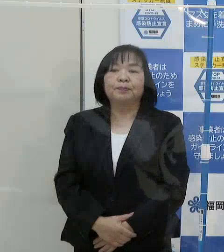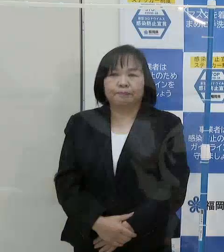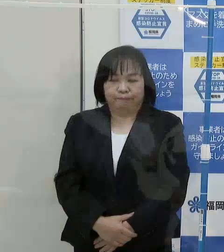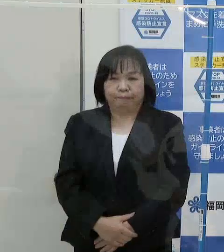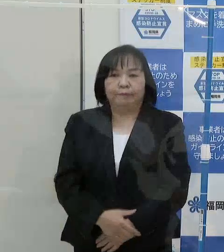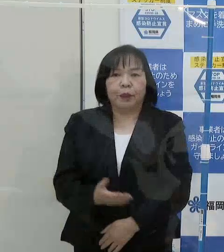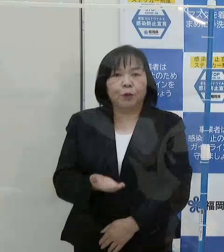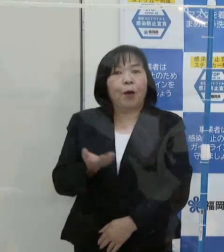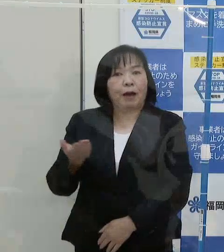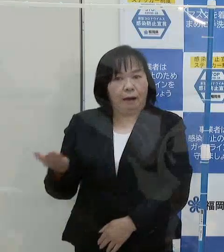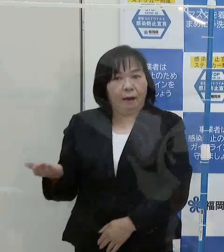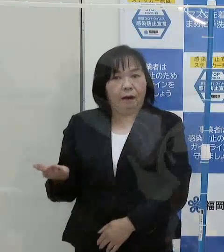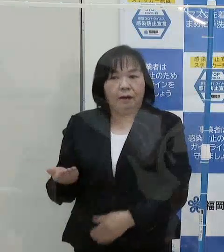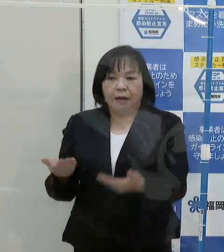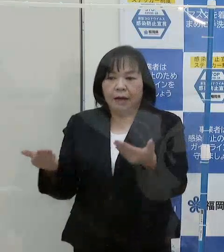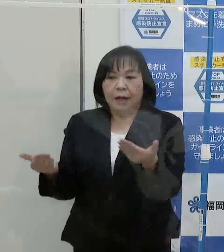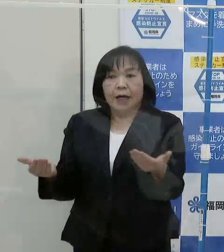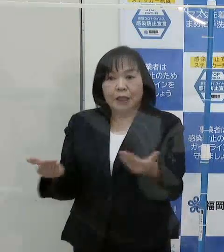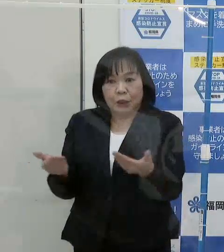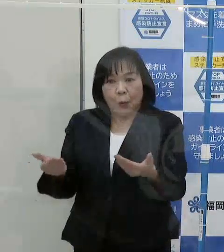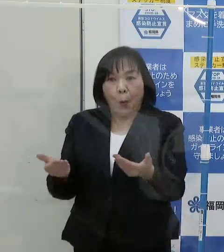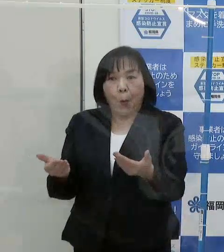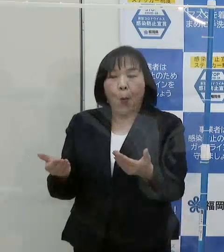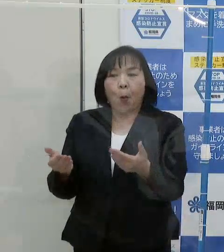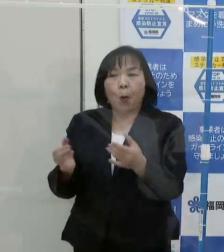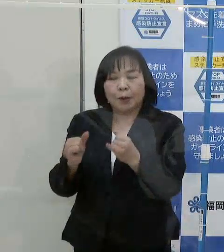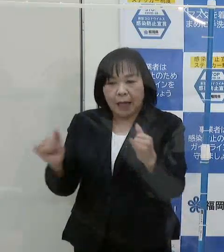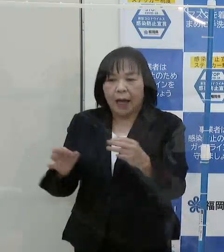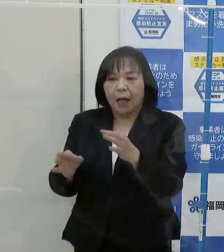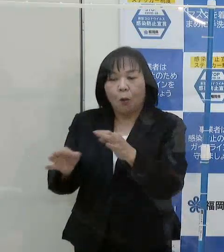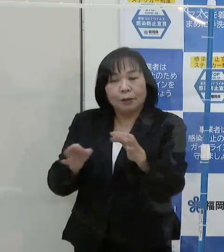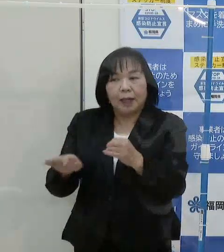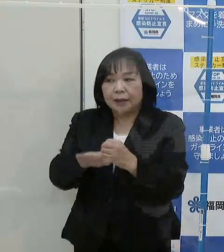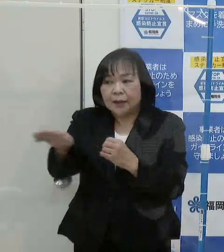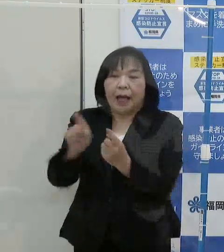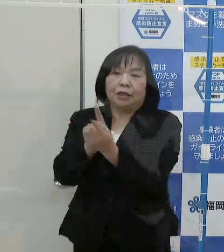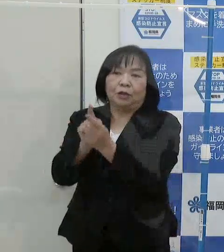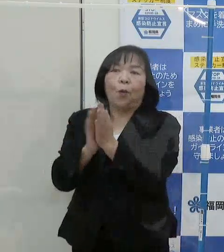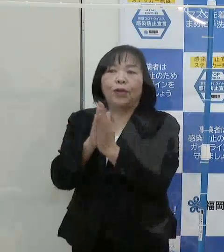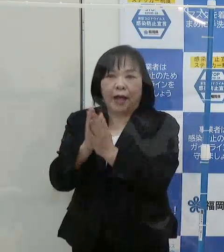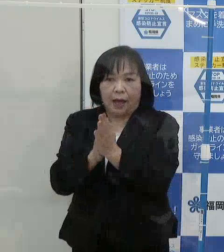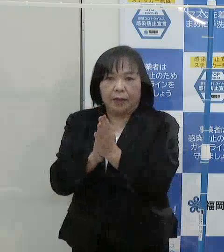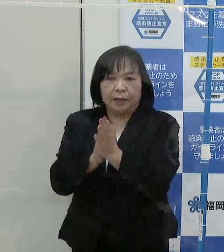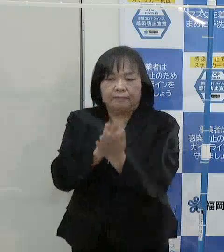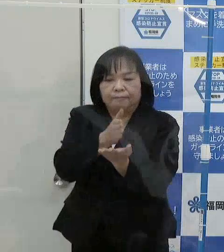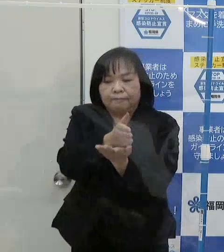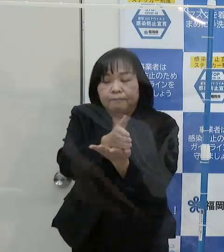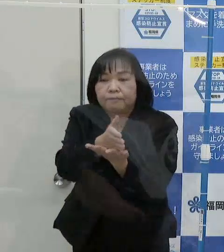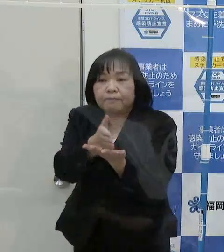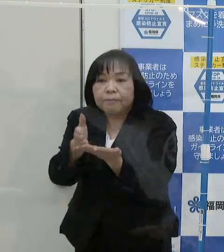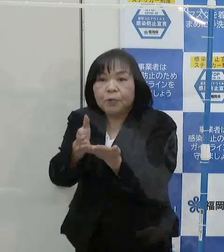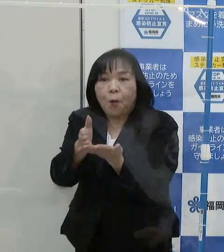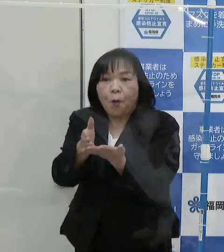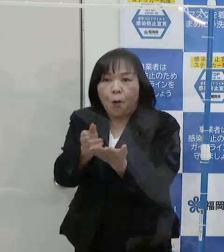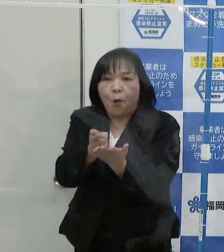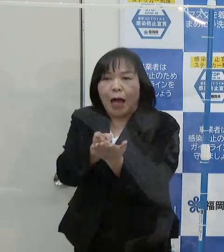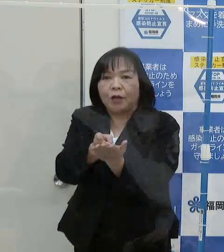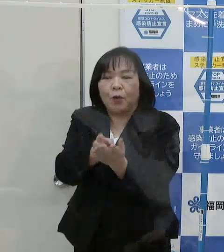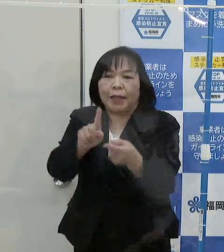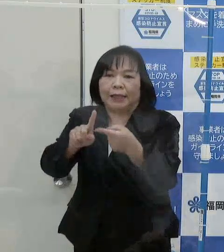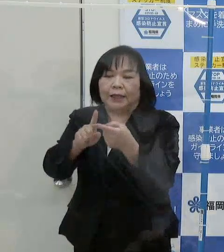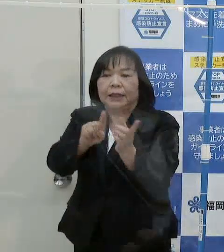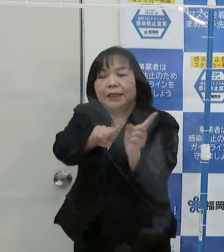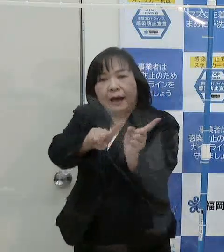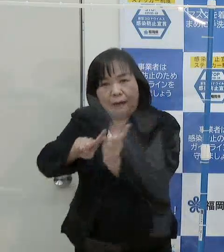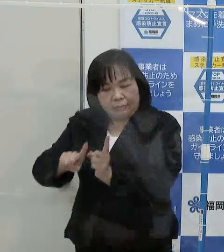それから、事業者の皆様へのお願いでございます。業種別ガイドラインに従った感染防止対策